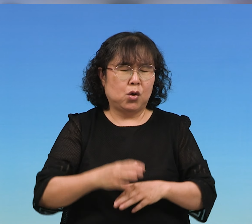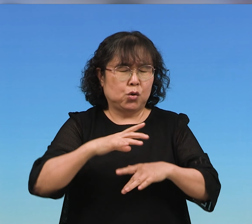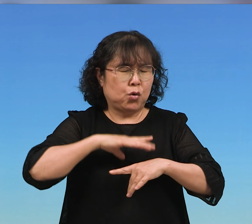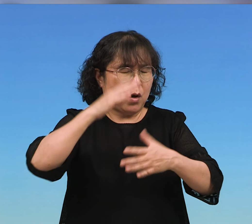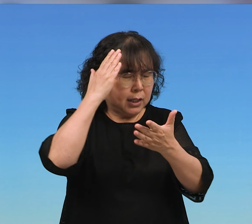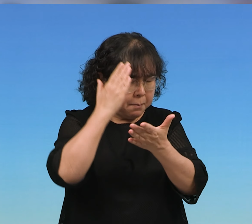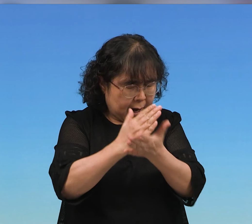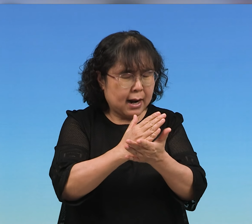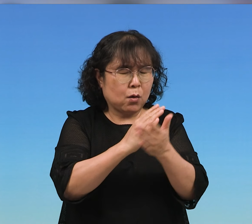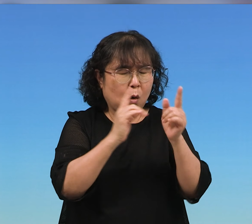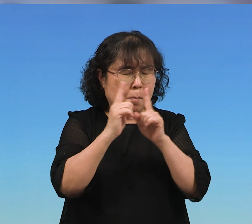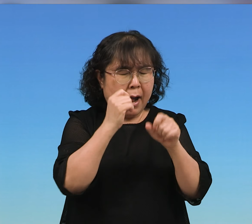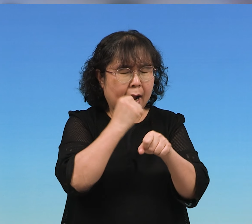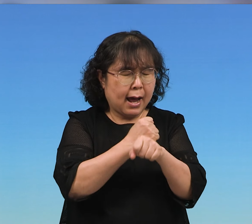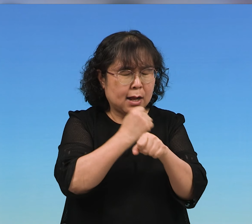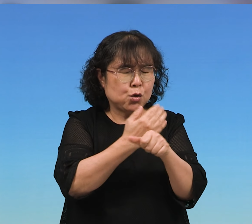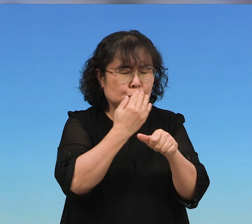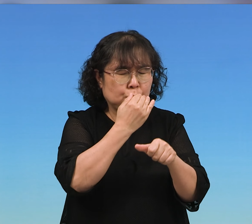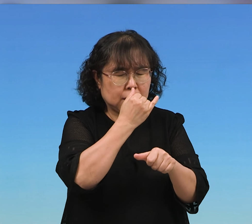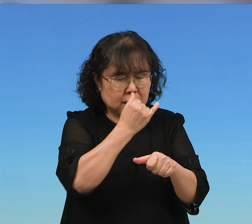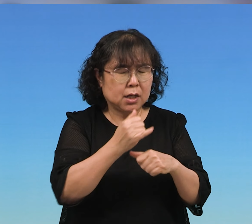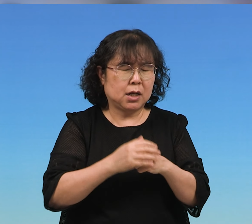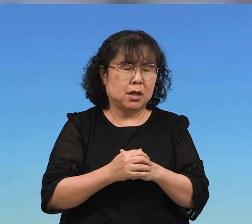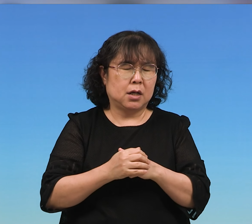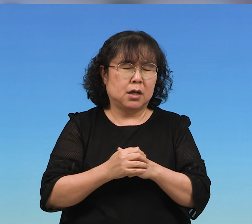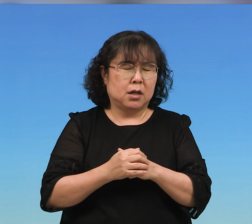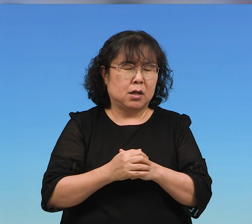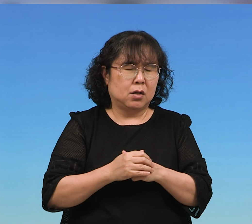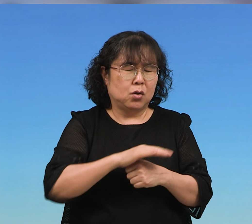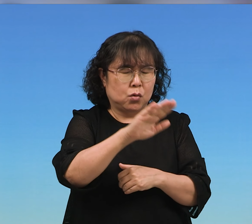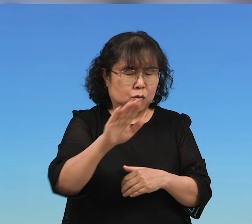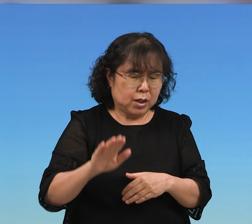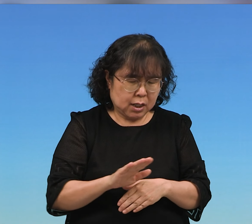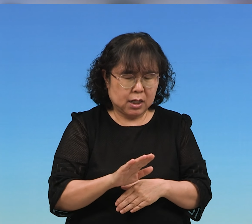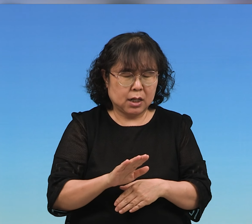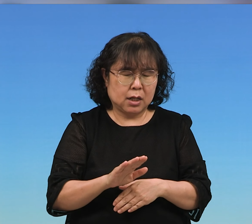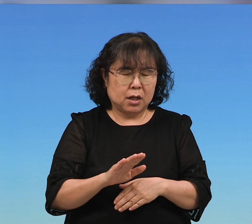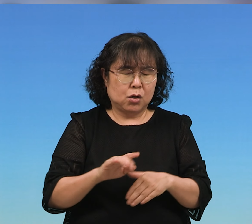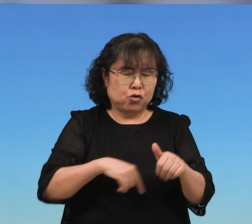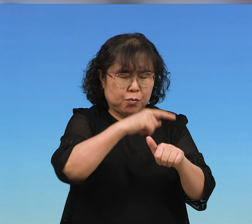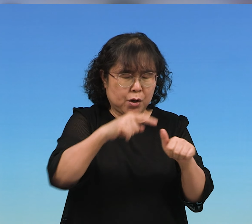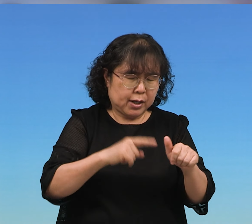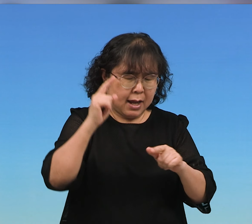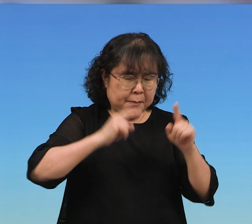그 젊은 종에게 했던 그 놀라운 위안의 말씀이 우리 입술에